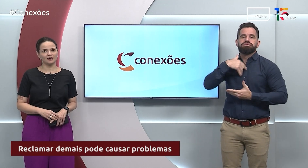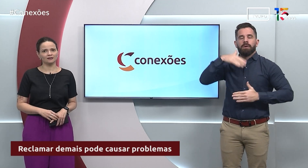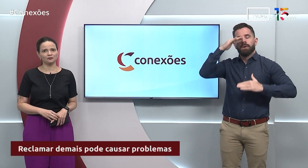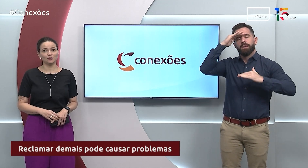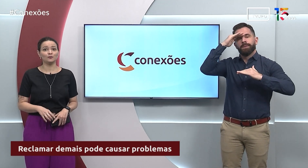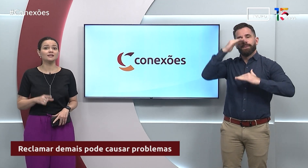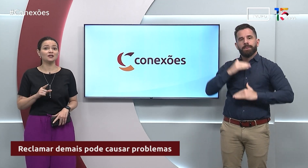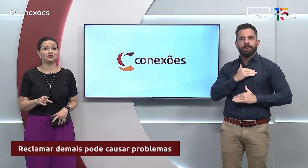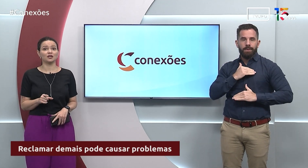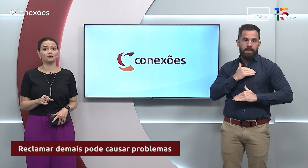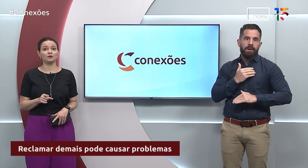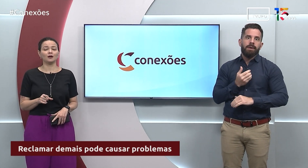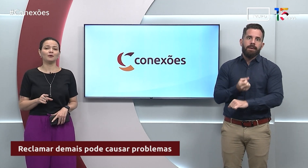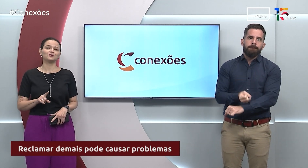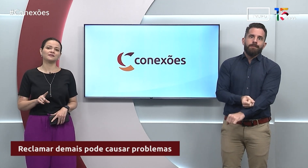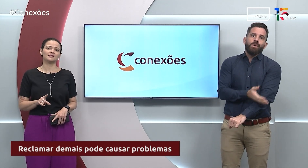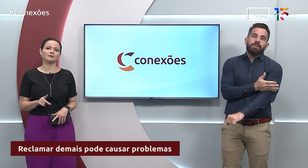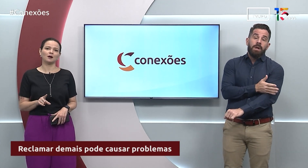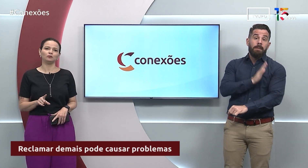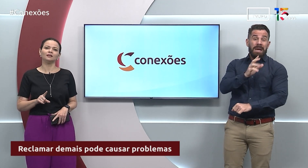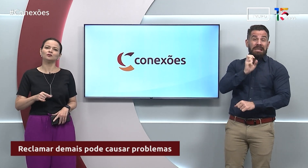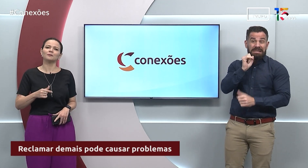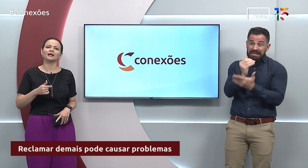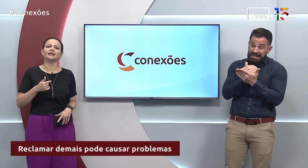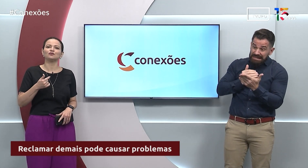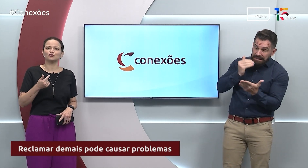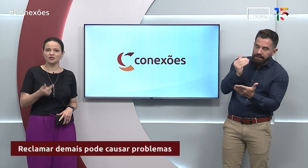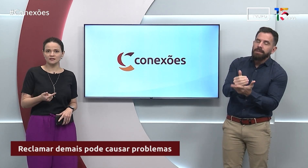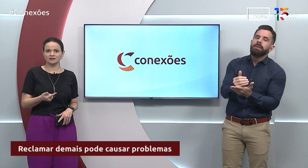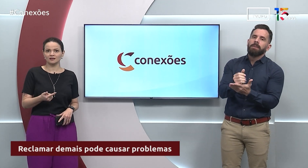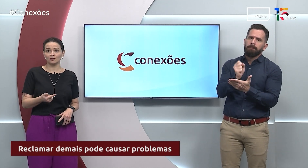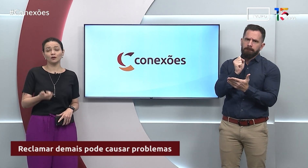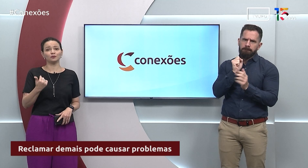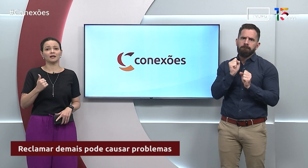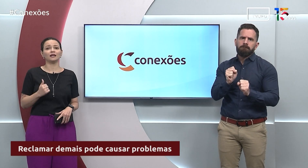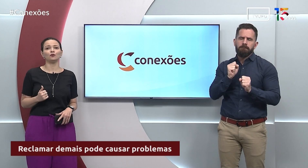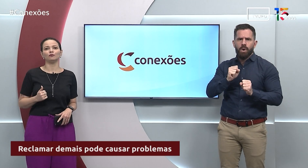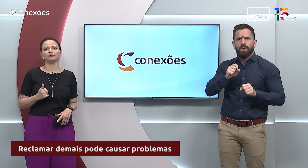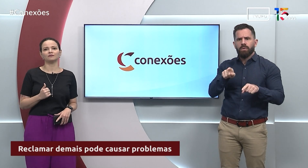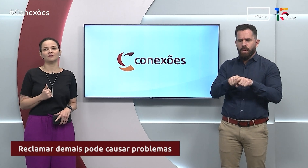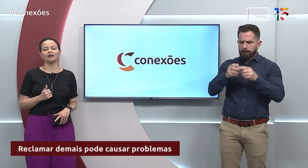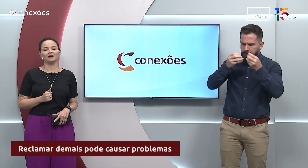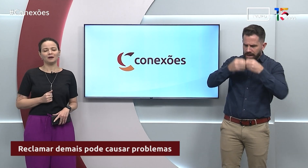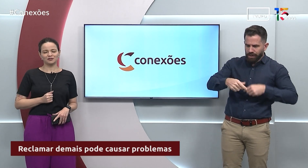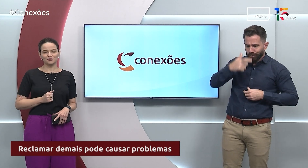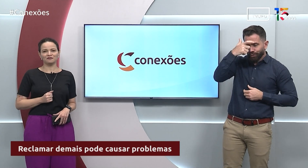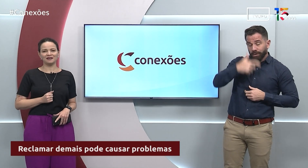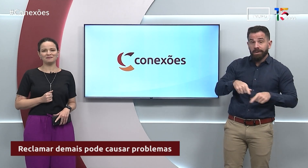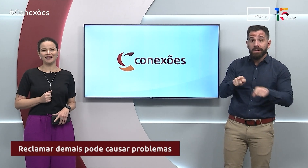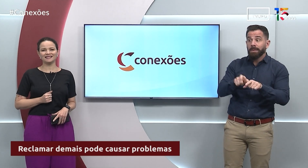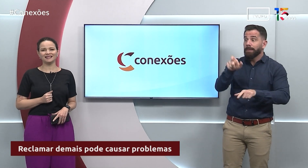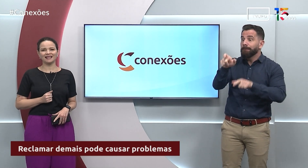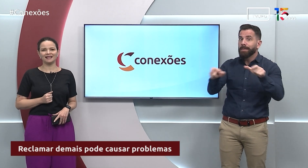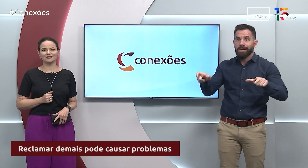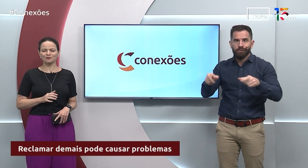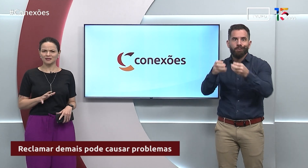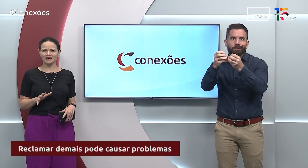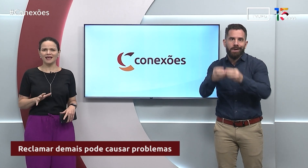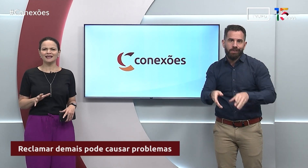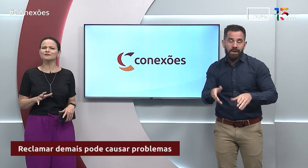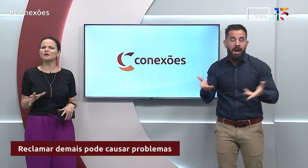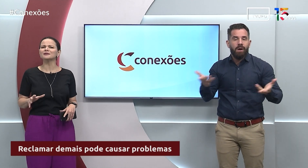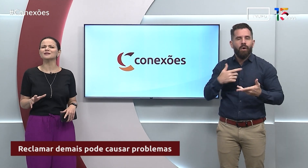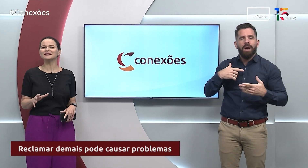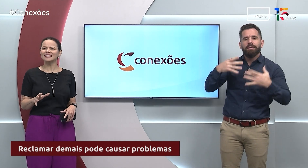especialistas alertam que o exagero pode fazer mal tanto para quem diz quanto para quem ouve. A gente confere mais detalhes